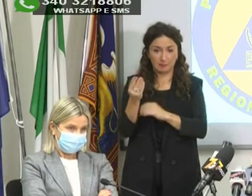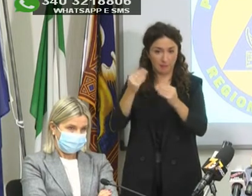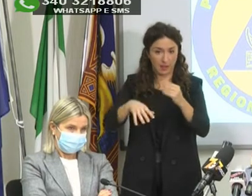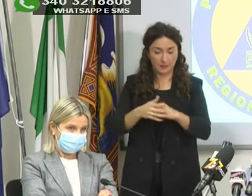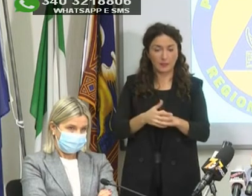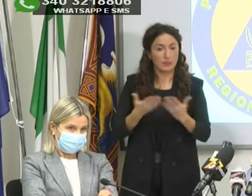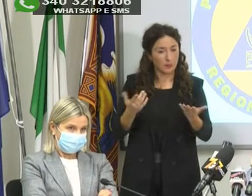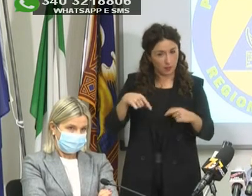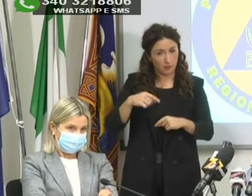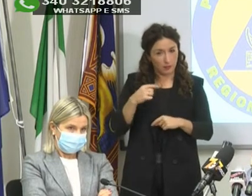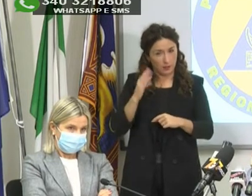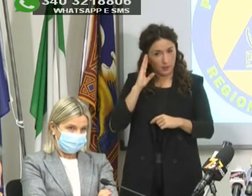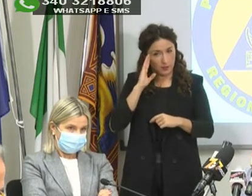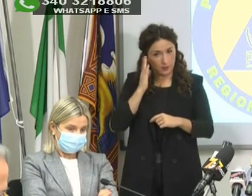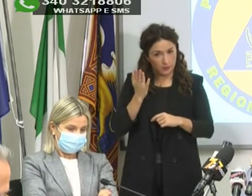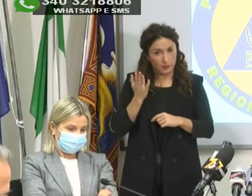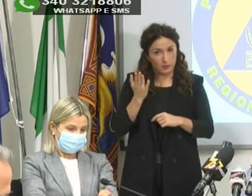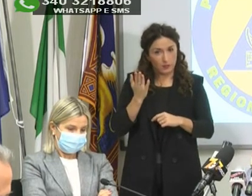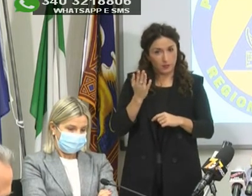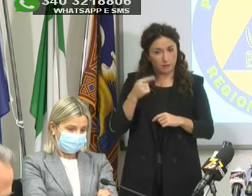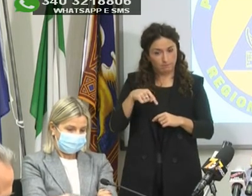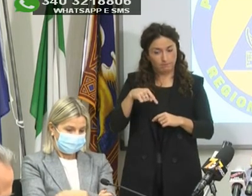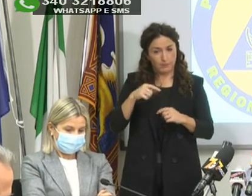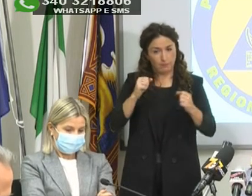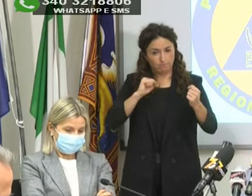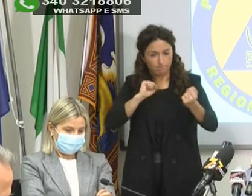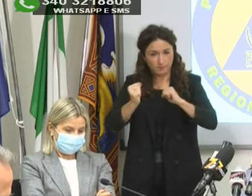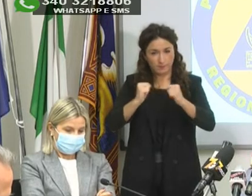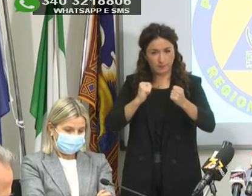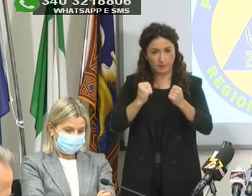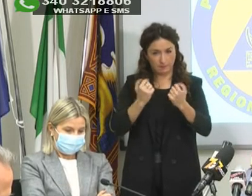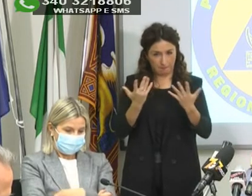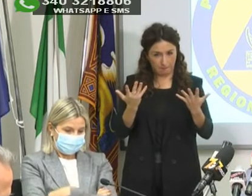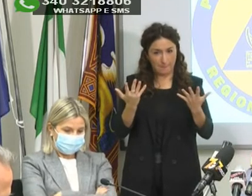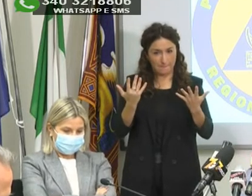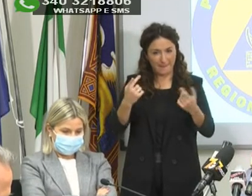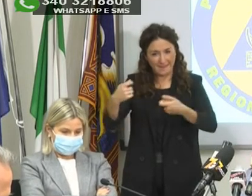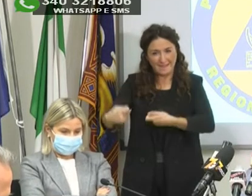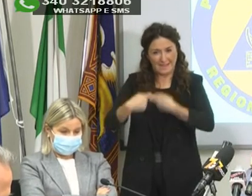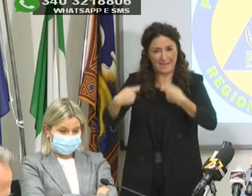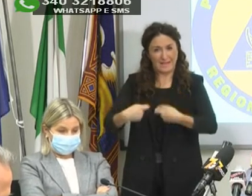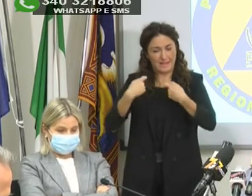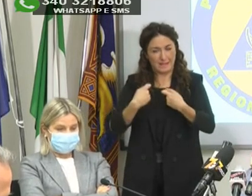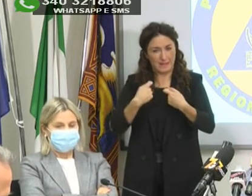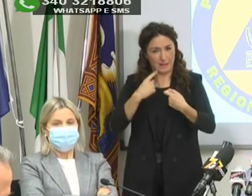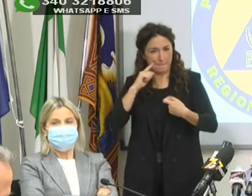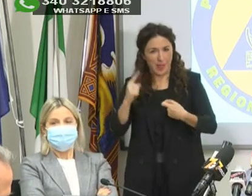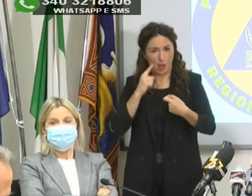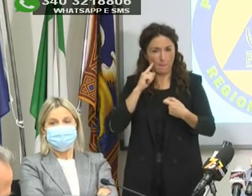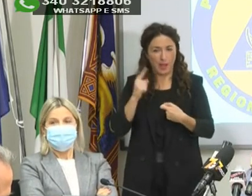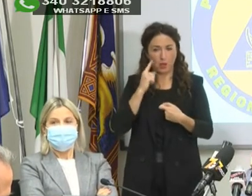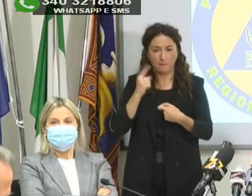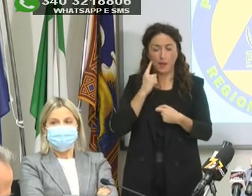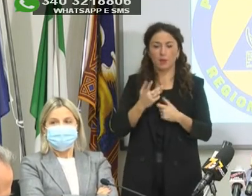Quindi oggi veramente vi dico, adesso iniziamo a entrare nel vivo della battaglia, che ci motiva ancora di più, però è